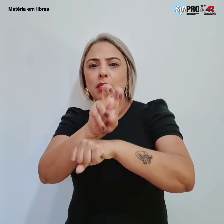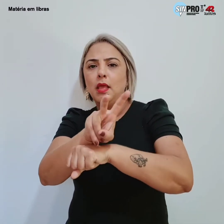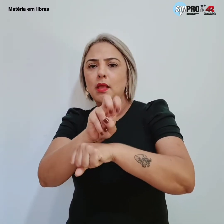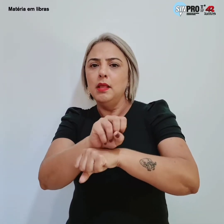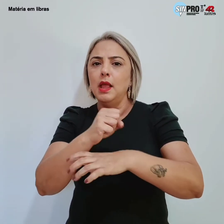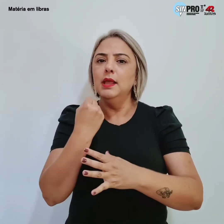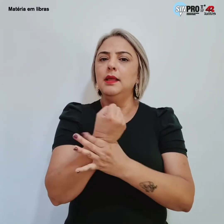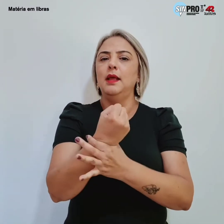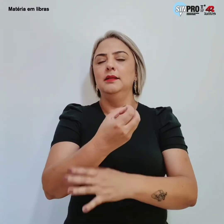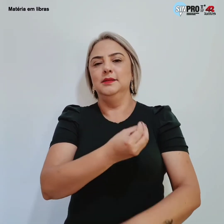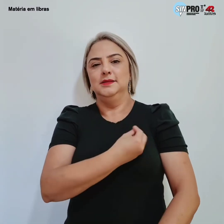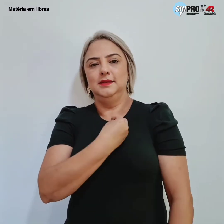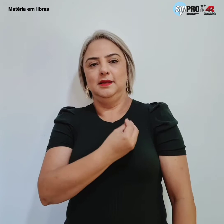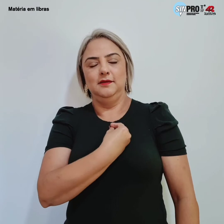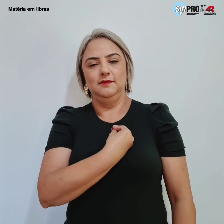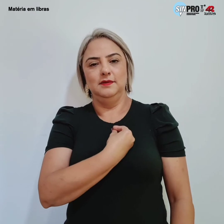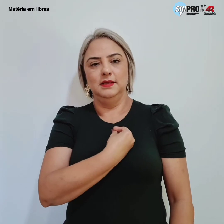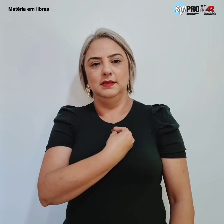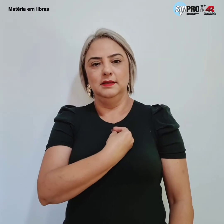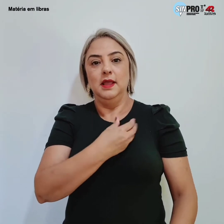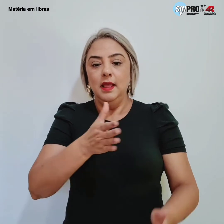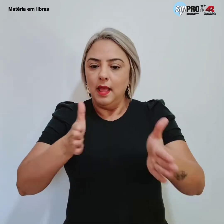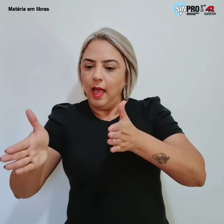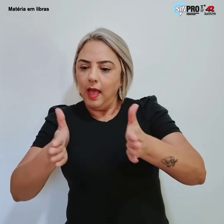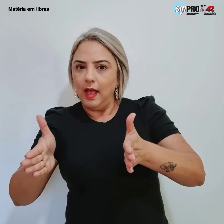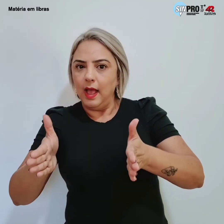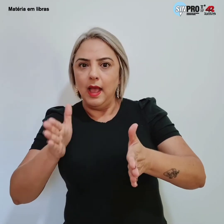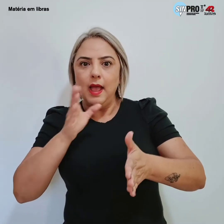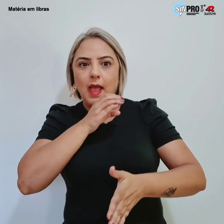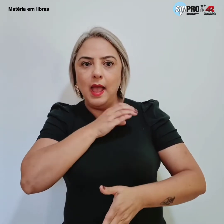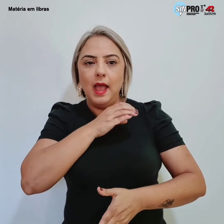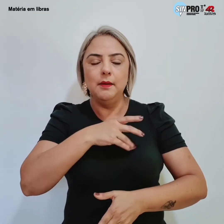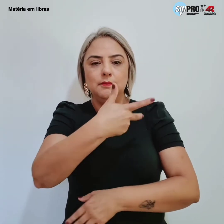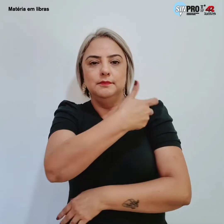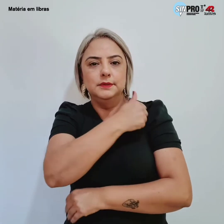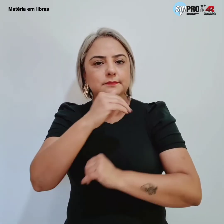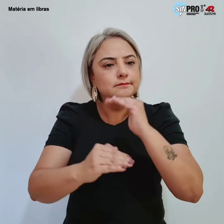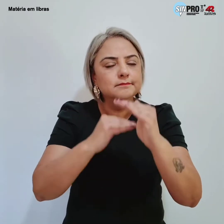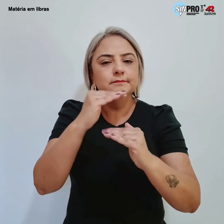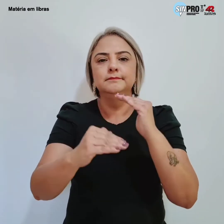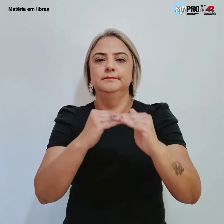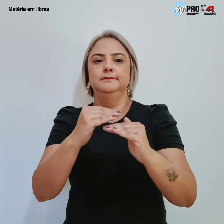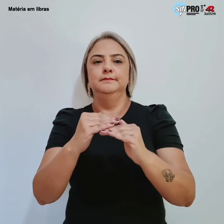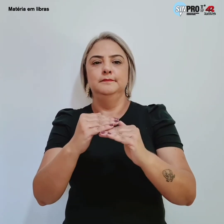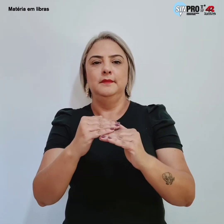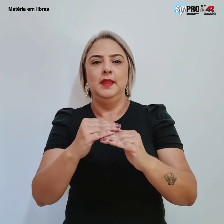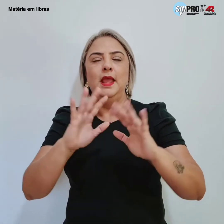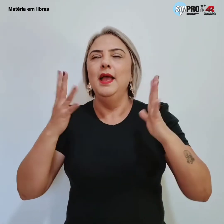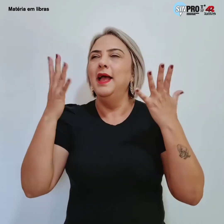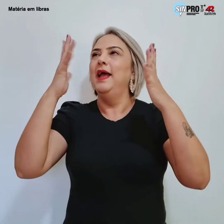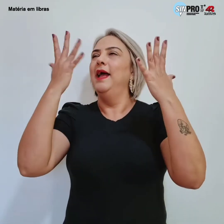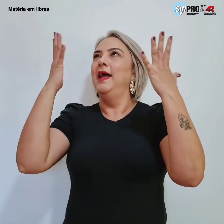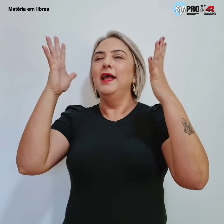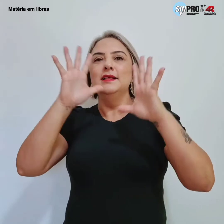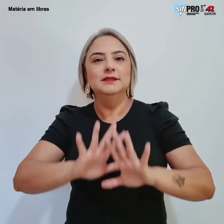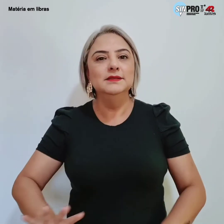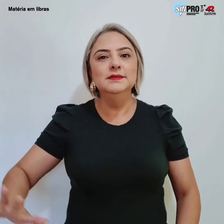e garantisse a vida. Em tempo recorde, o imunizante foi desenvolvido e a comemoração foi